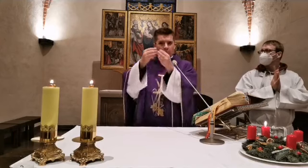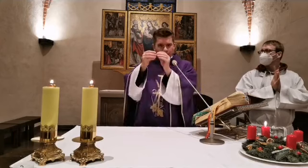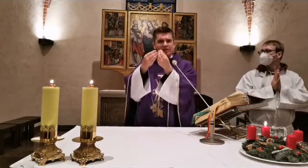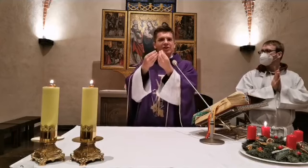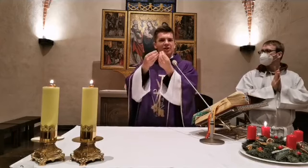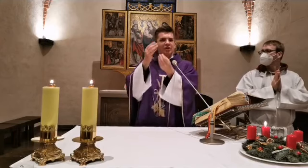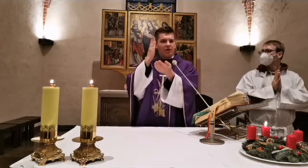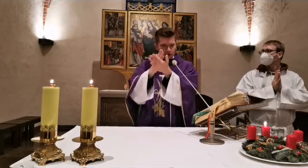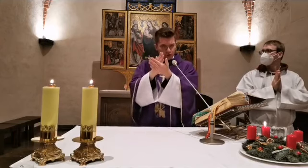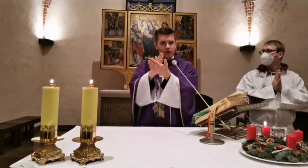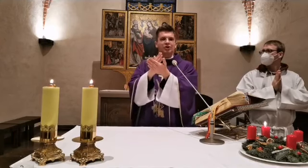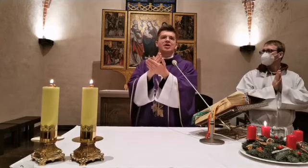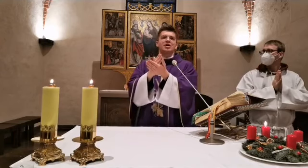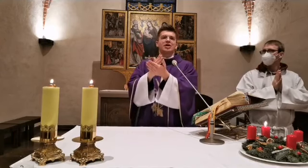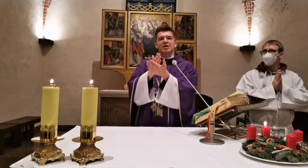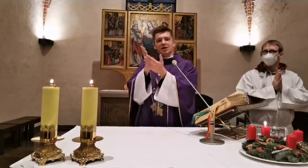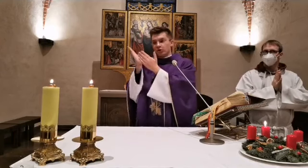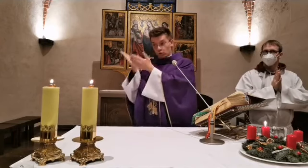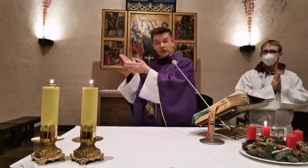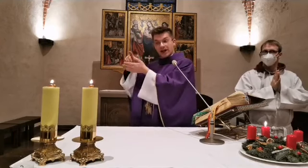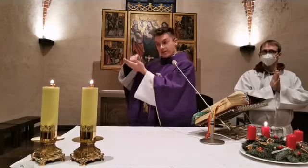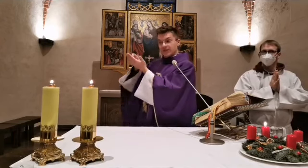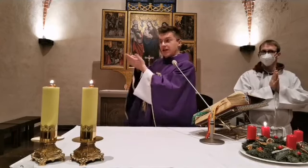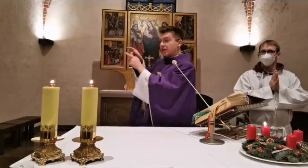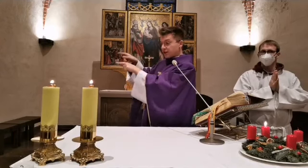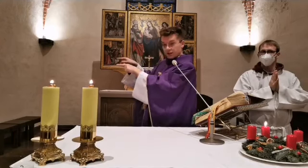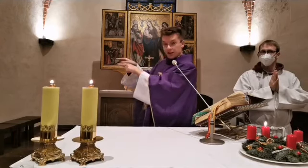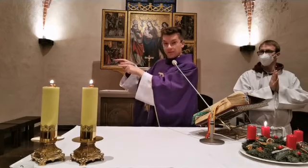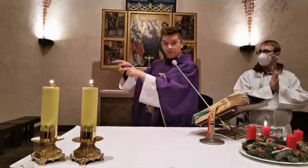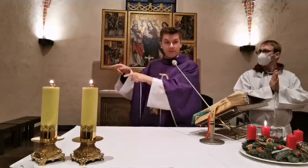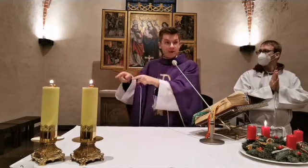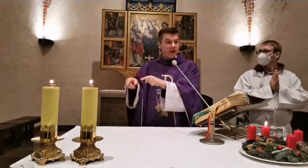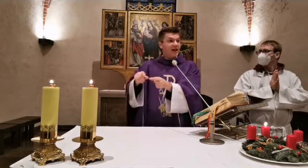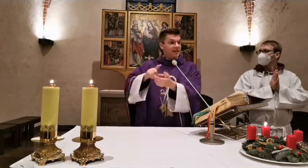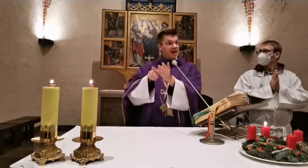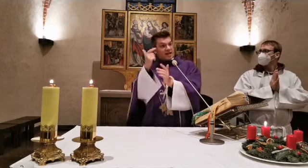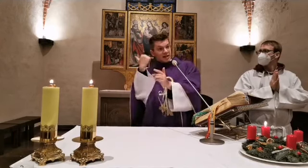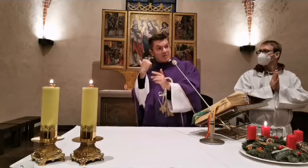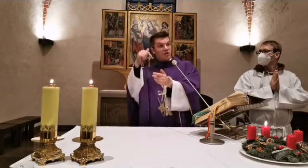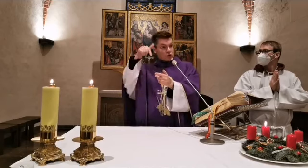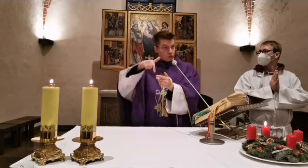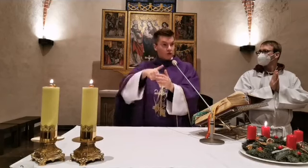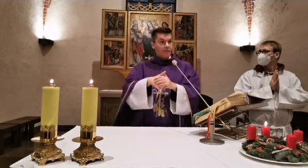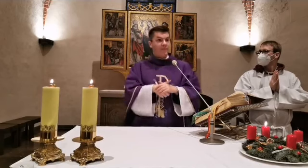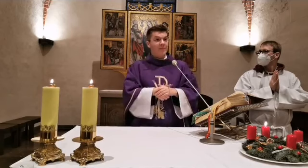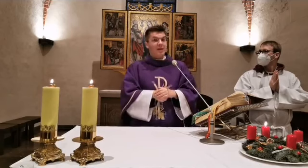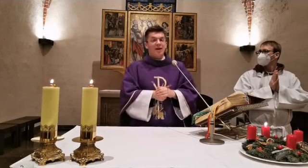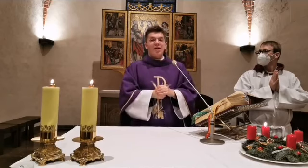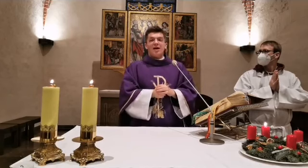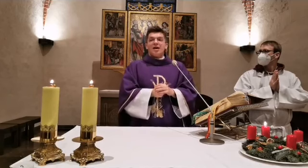Można opłatki już tutaj w zakrystii, nie na sali tam, tylko tu.